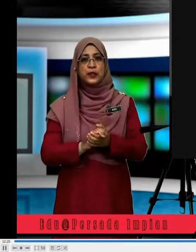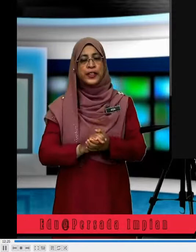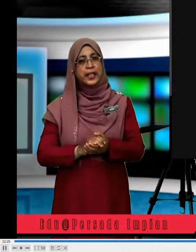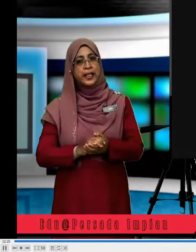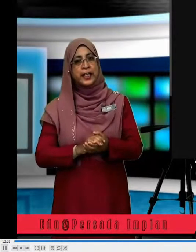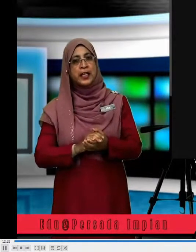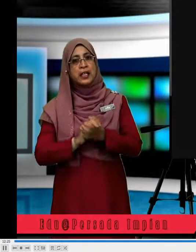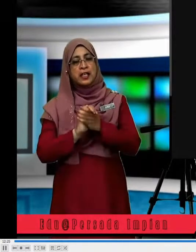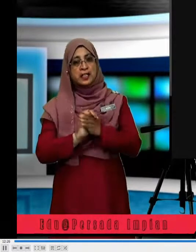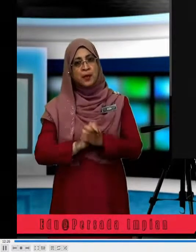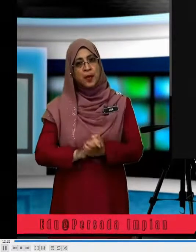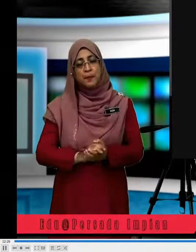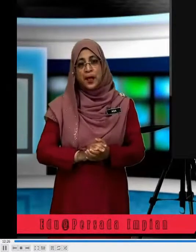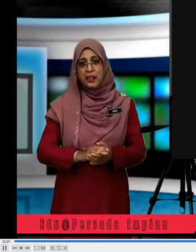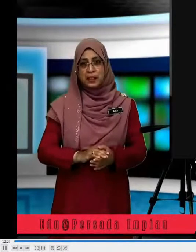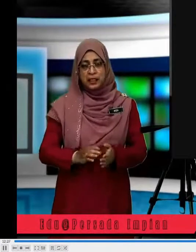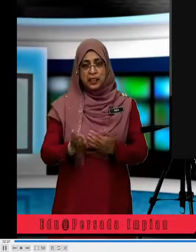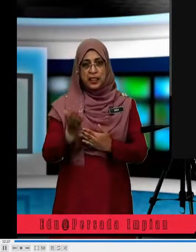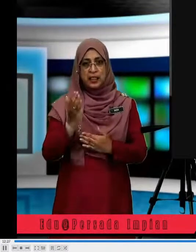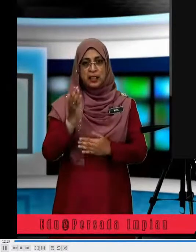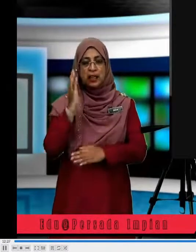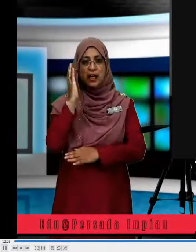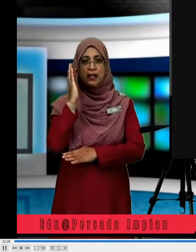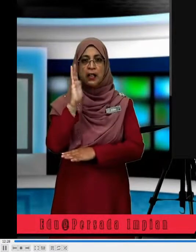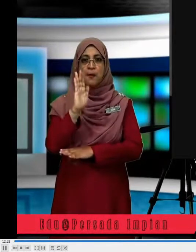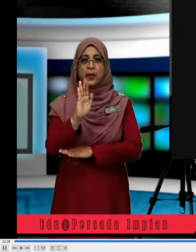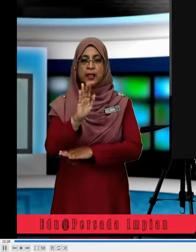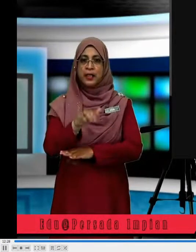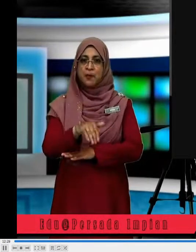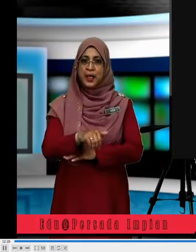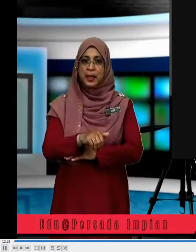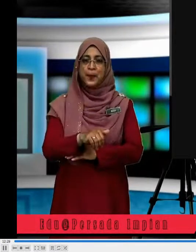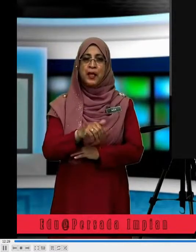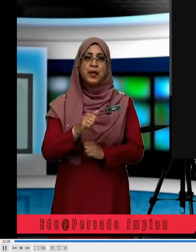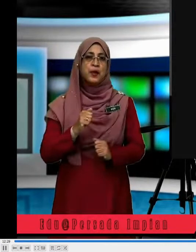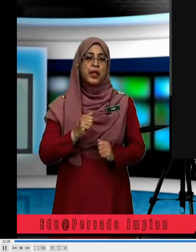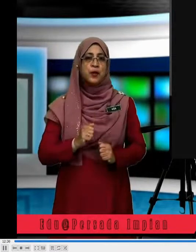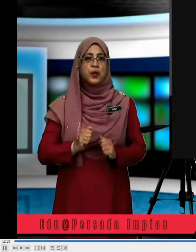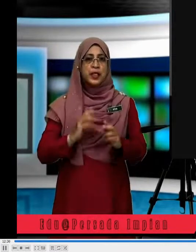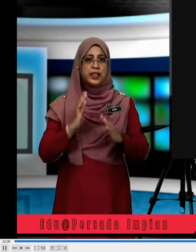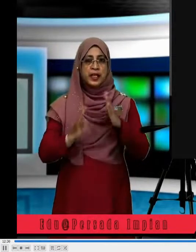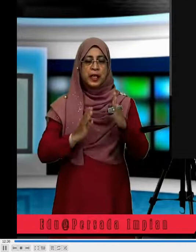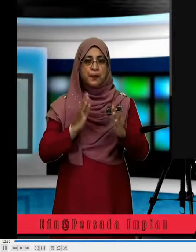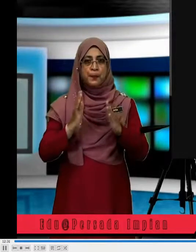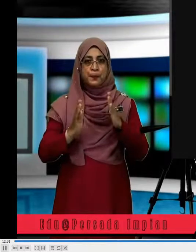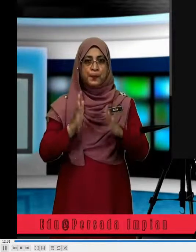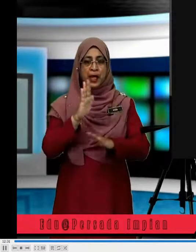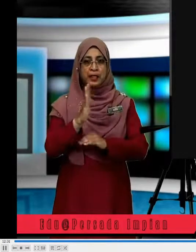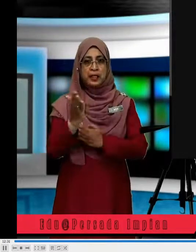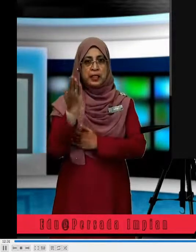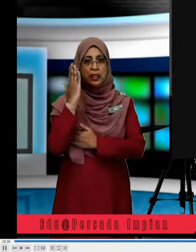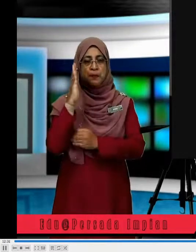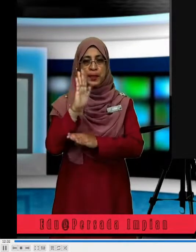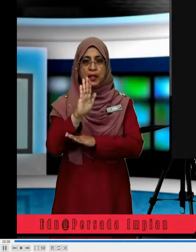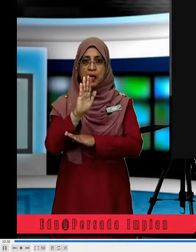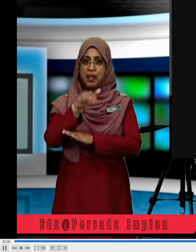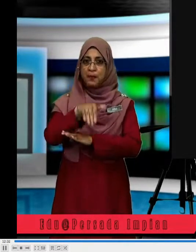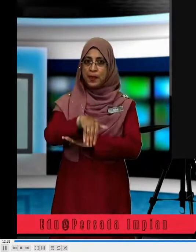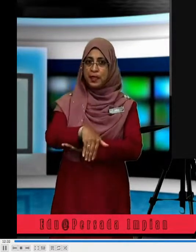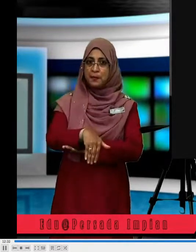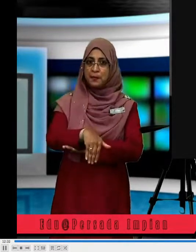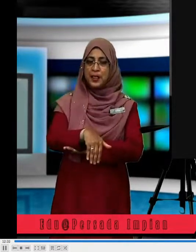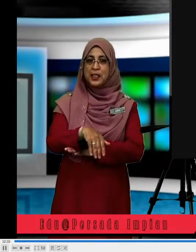cebakan teruskan dengan selamat pagi tengah hari peternak malam oke untuk isyarat pagi